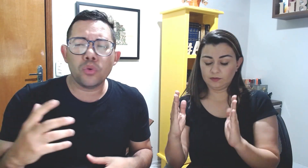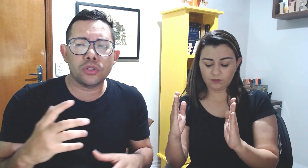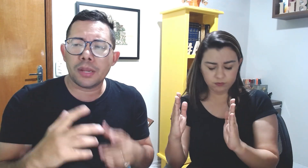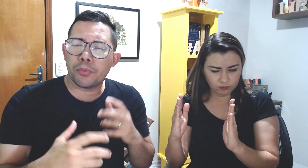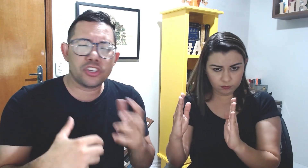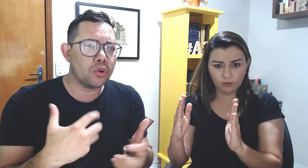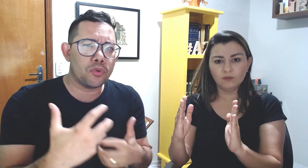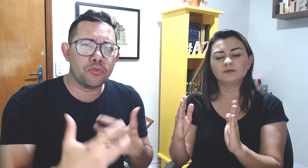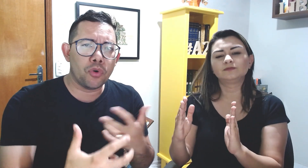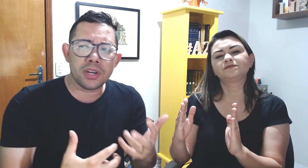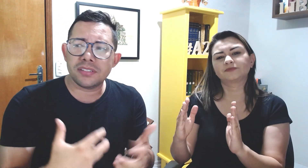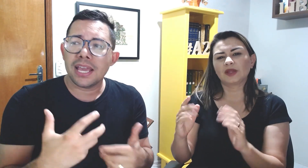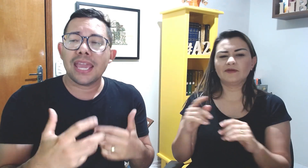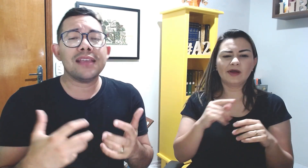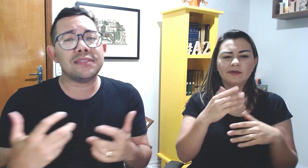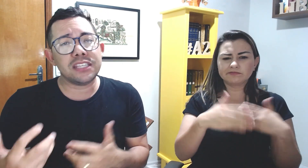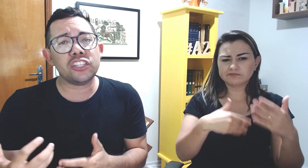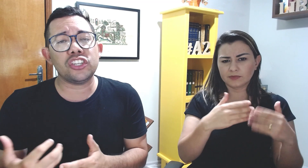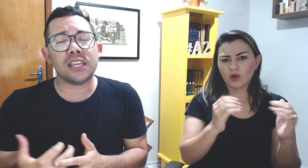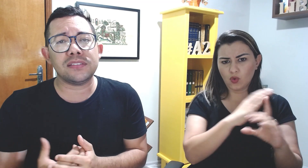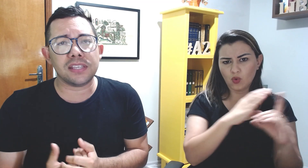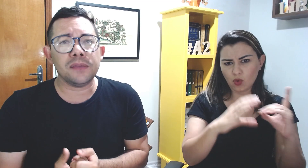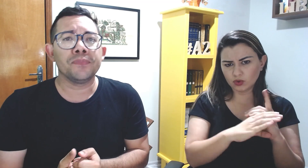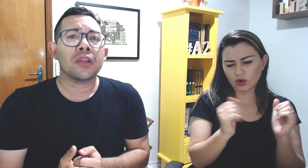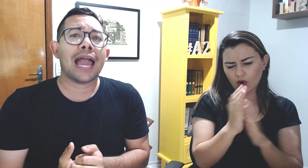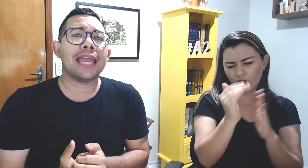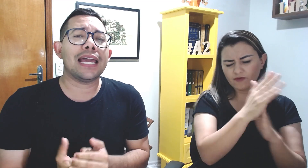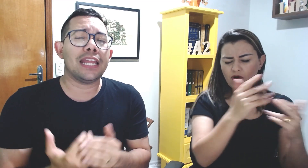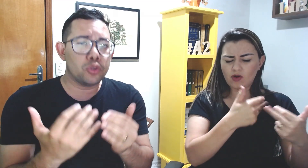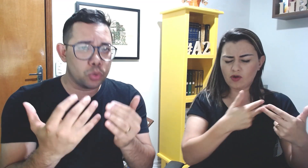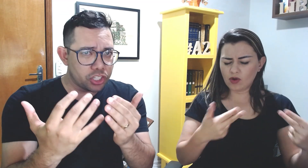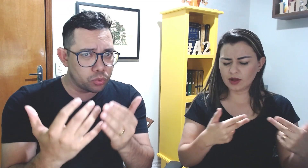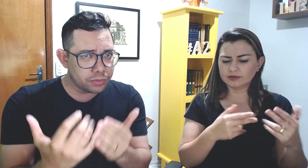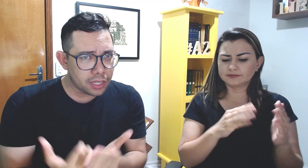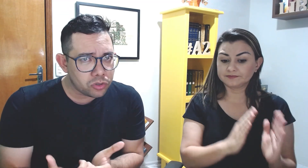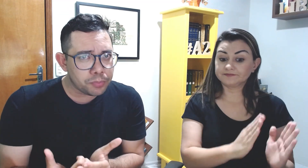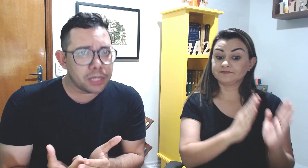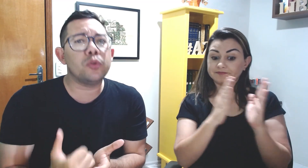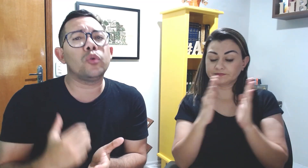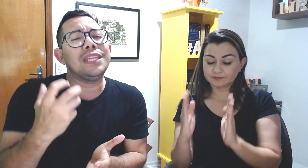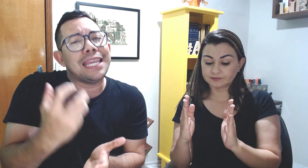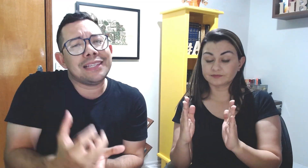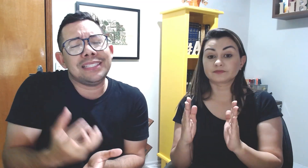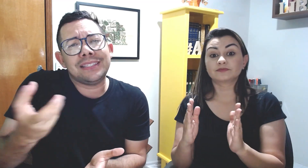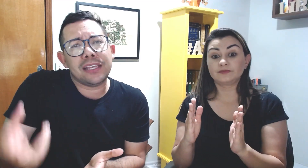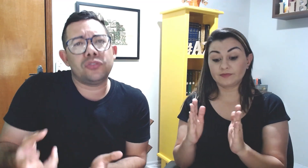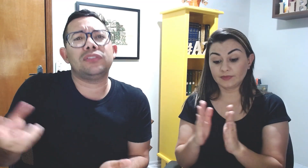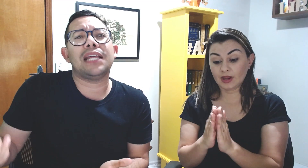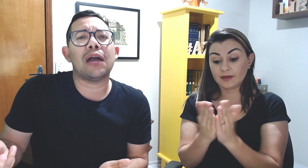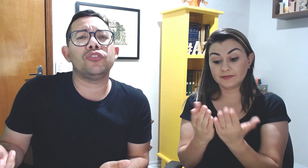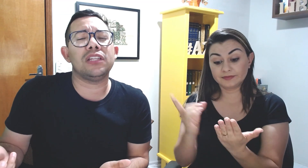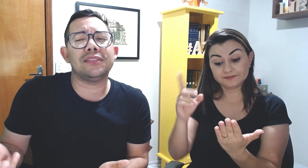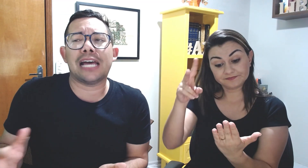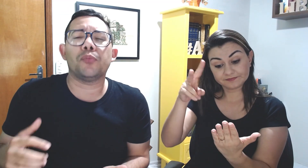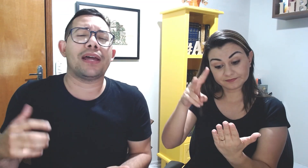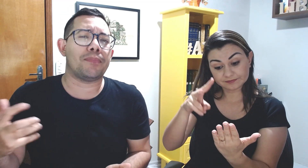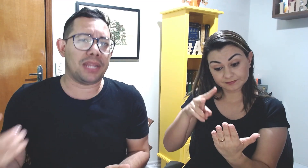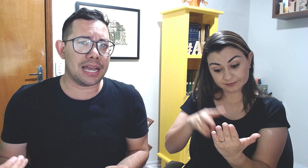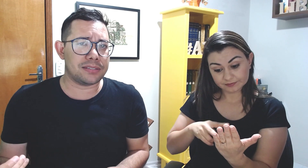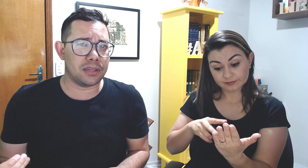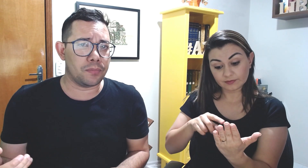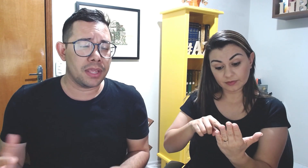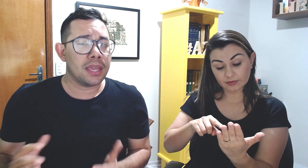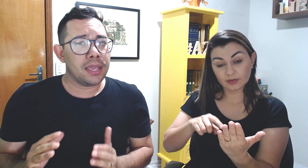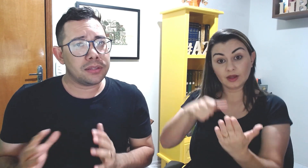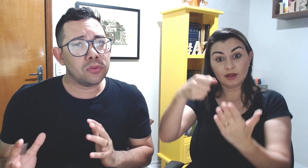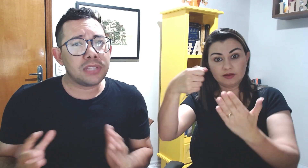do culto, depois de louvores, existe aí sim aí a leitura de um texto bíblico e esse texto será utilizado para a